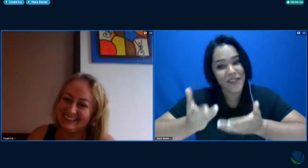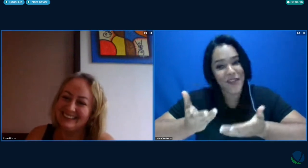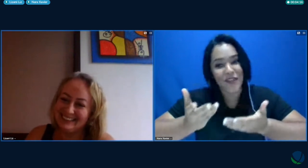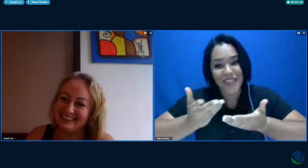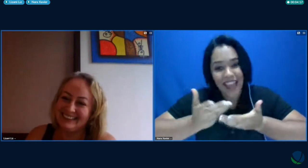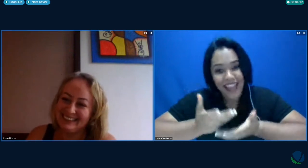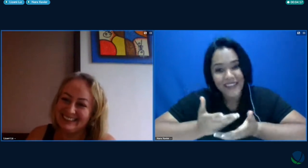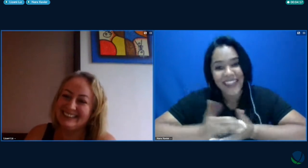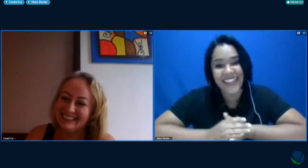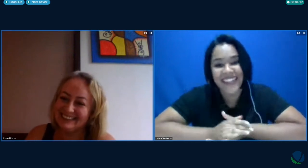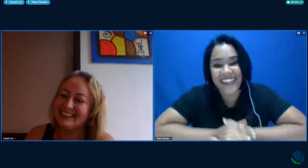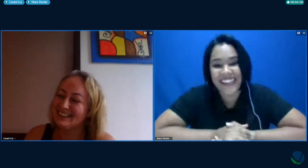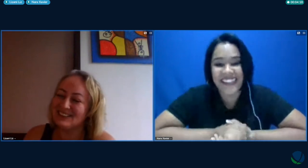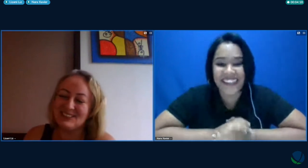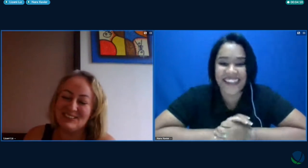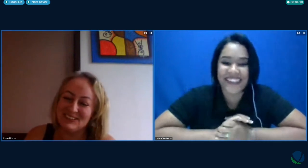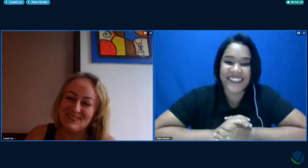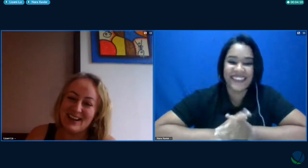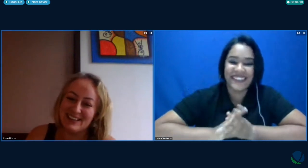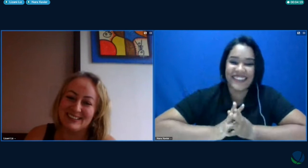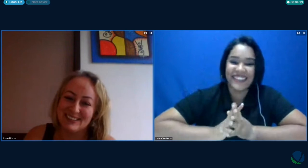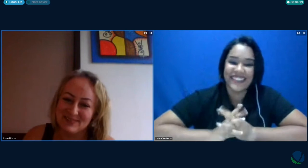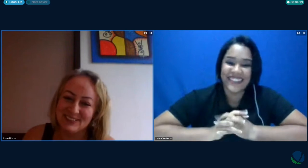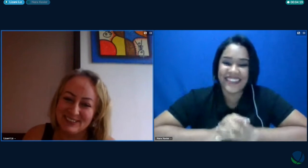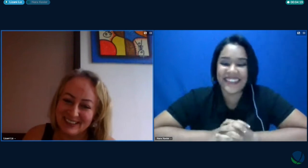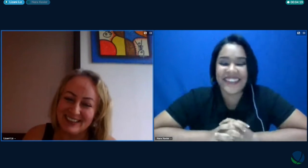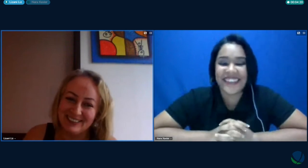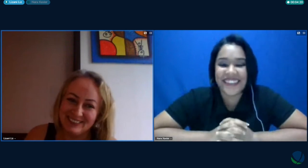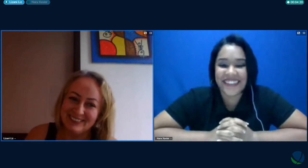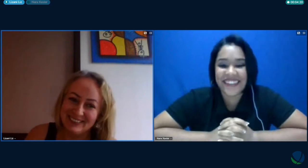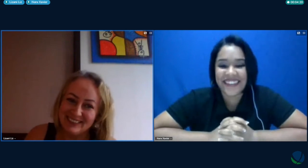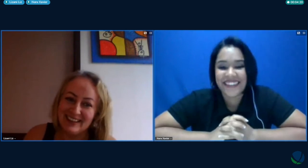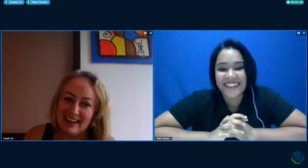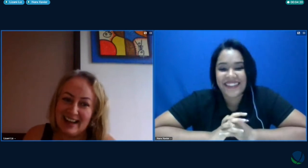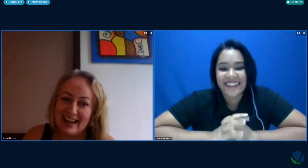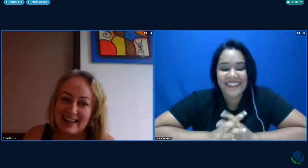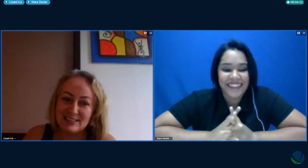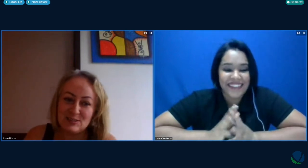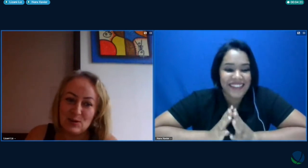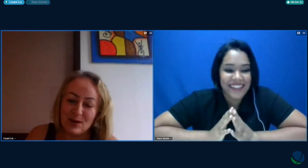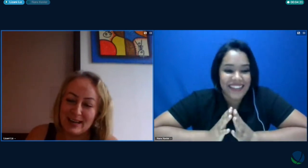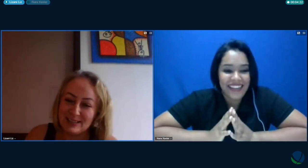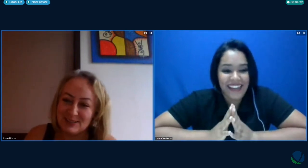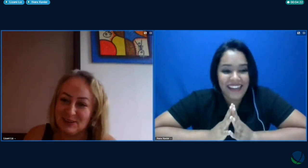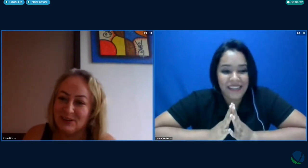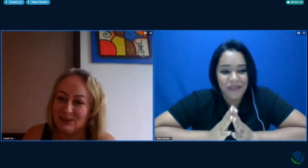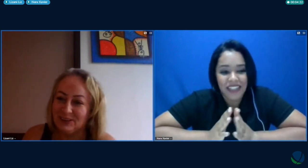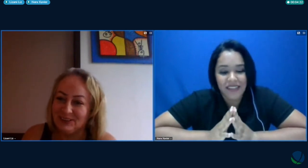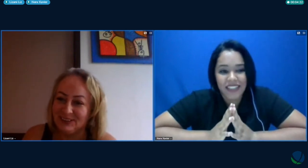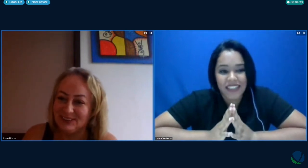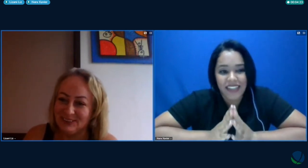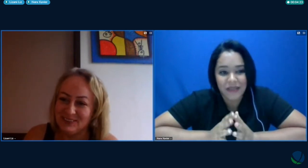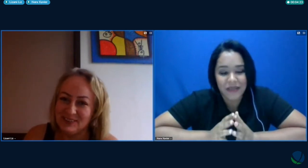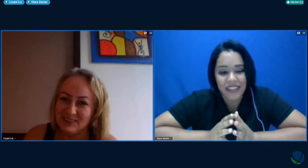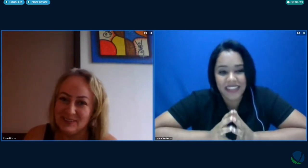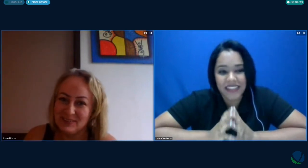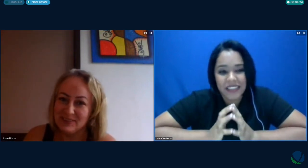o professor convidado, né? Show demais, gente. Muito legal. Arrasou, arrasou. Pois é.